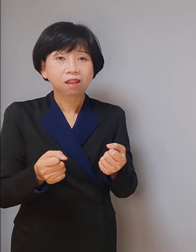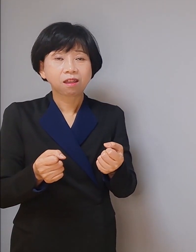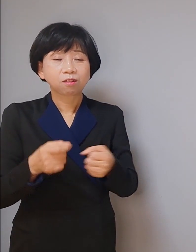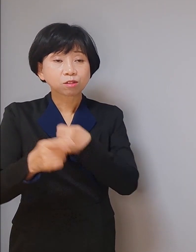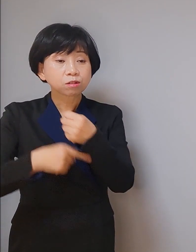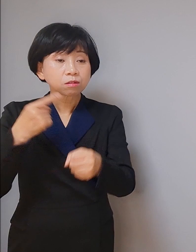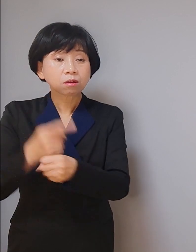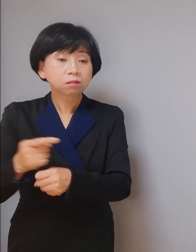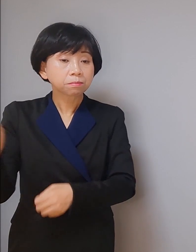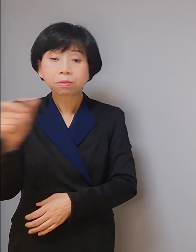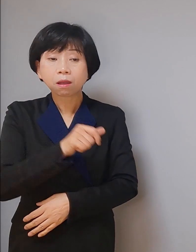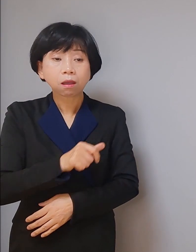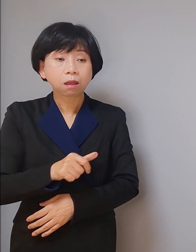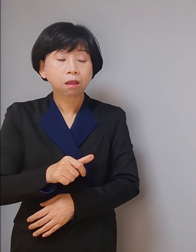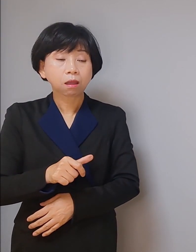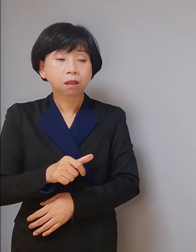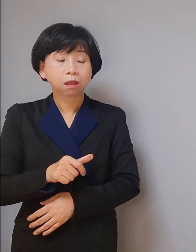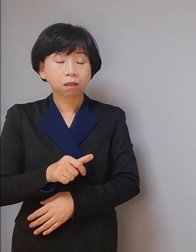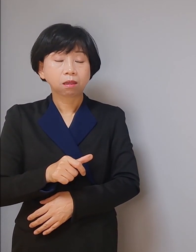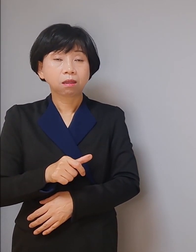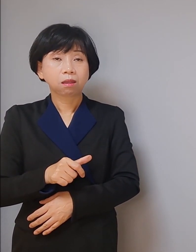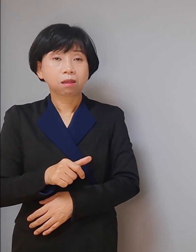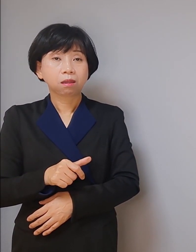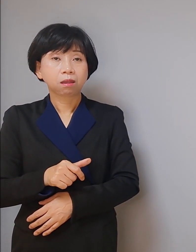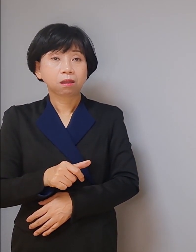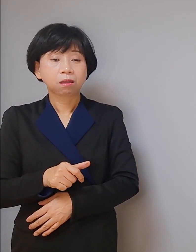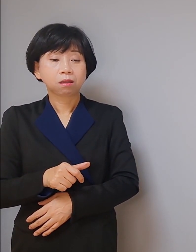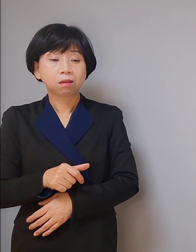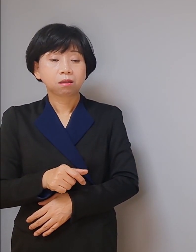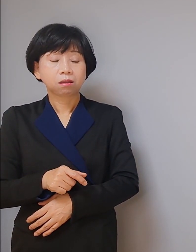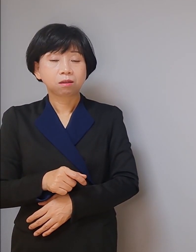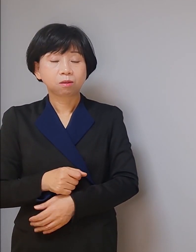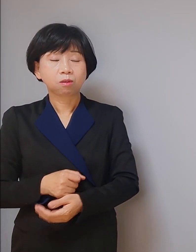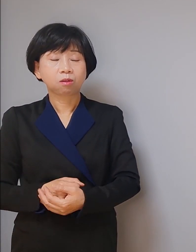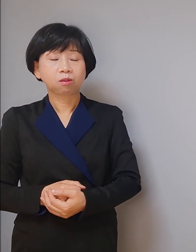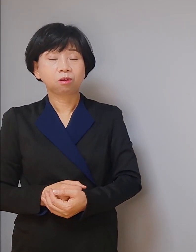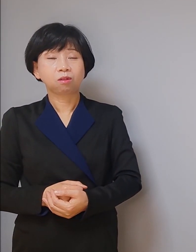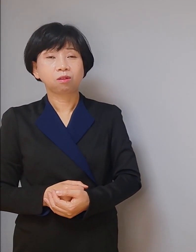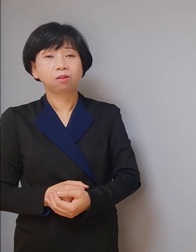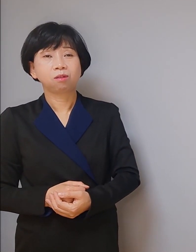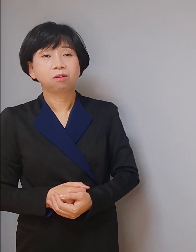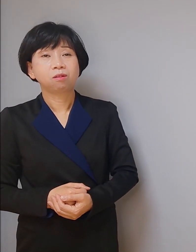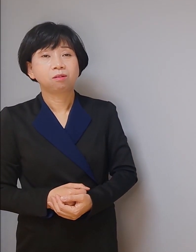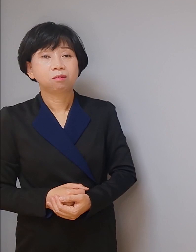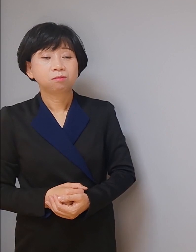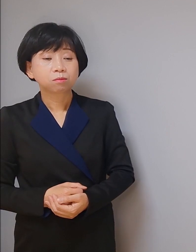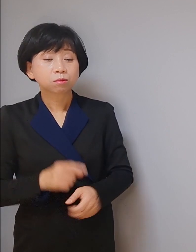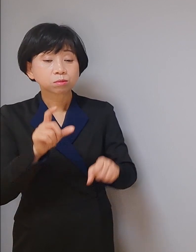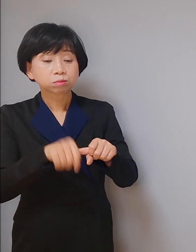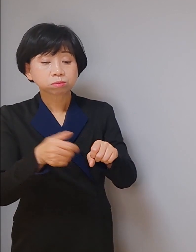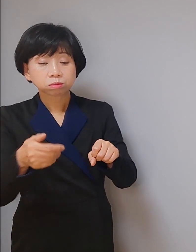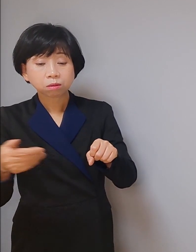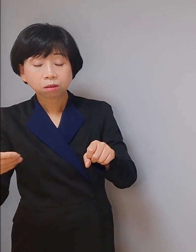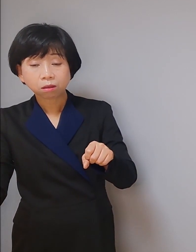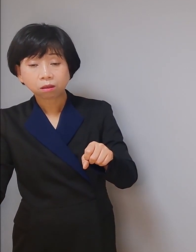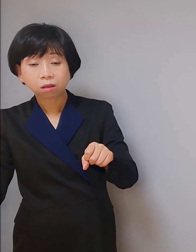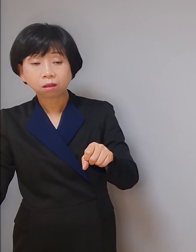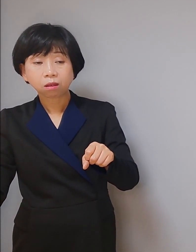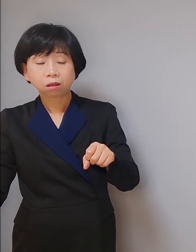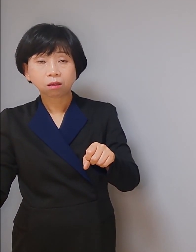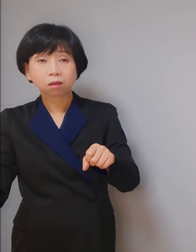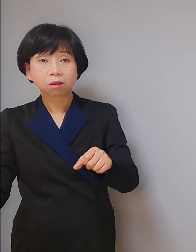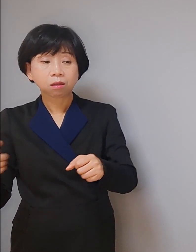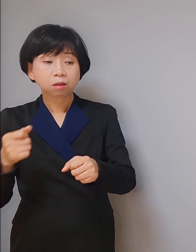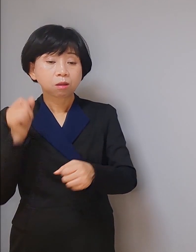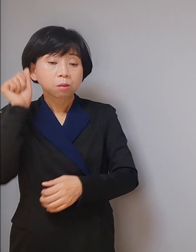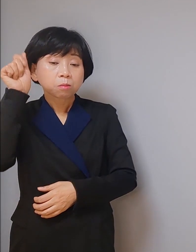1년이 순식간에 지나가는 거예요. 어느새 몇 년의 세월이 겨우 며칠